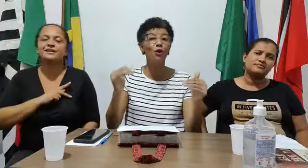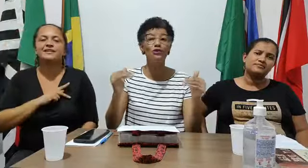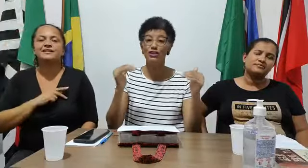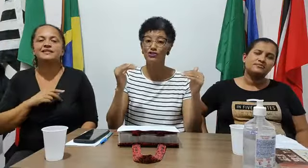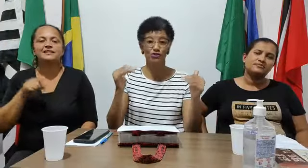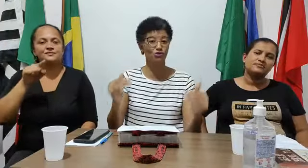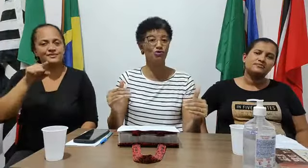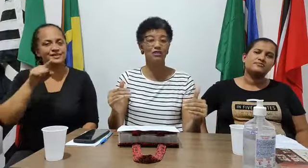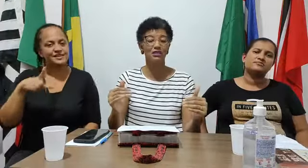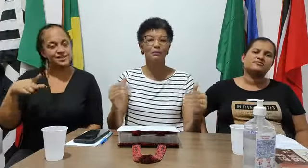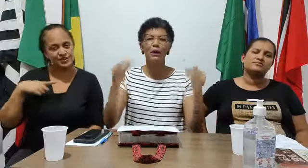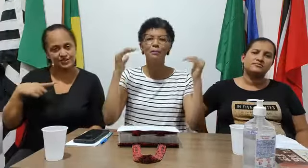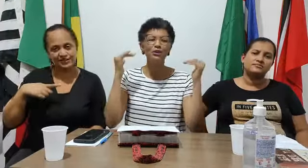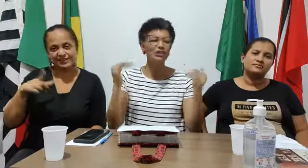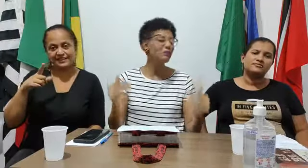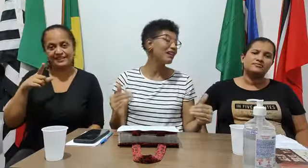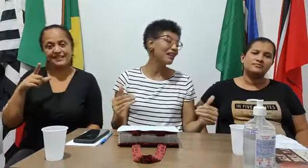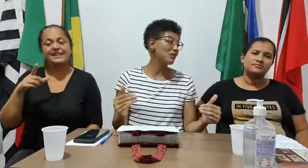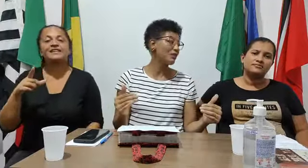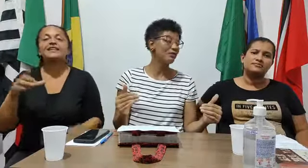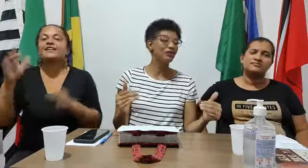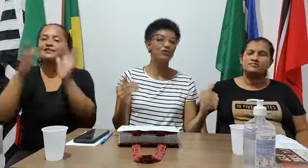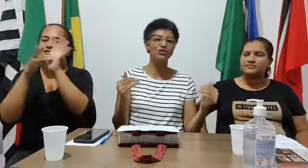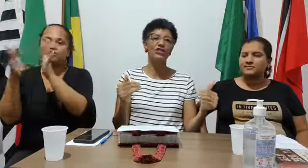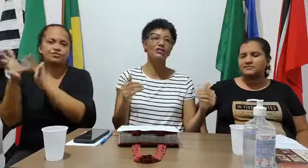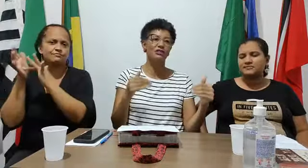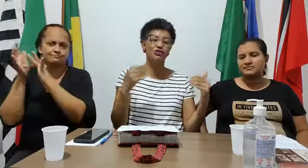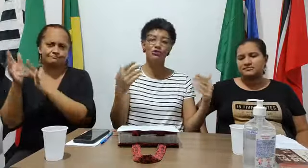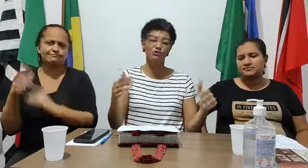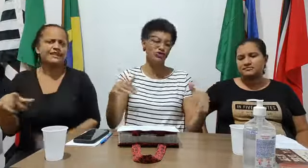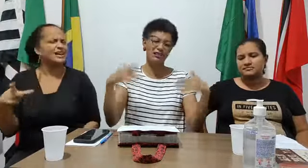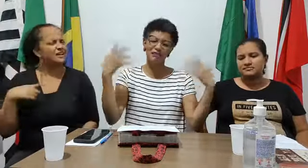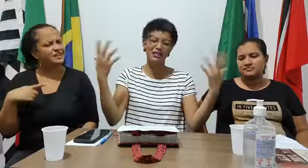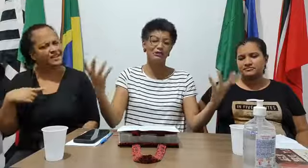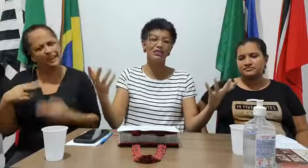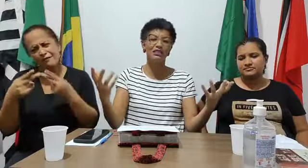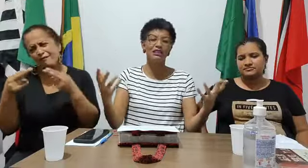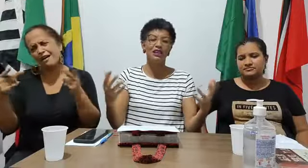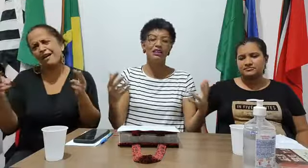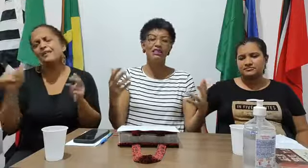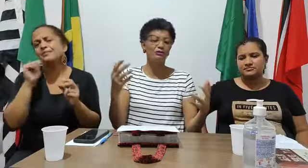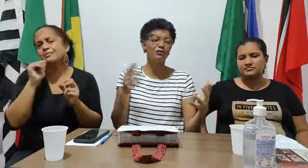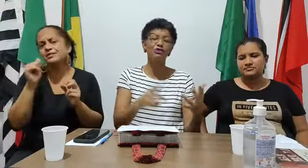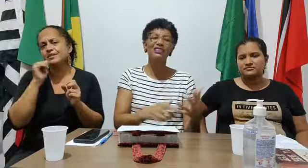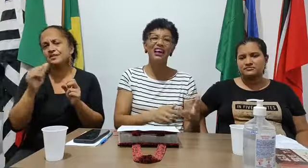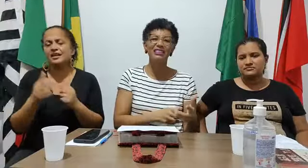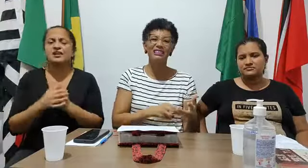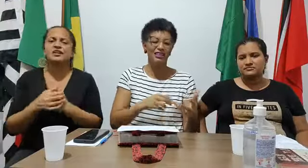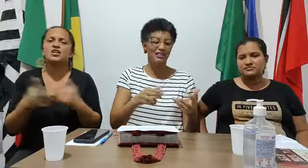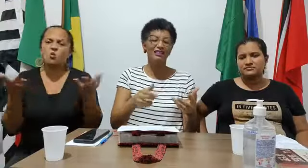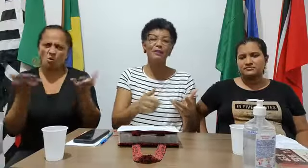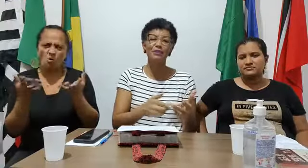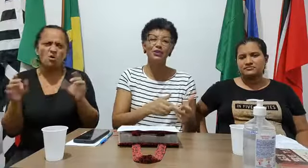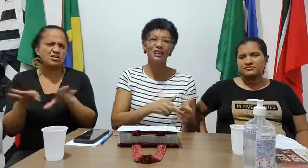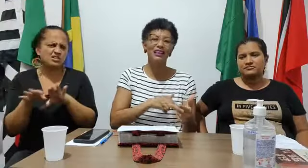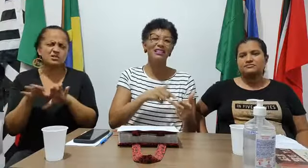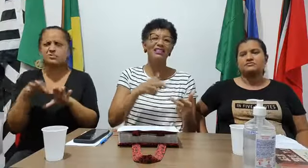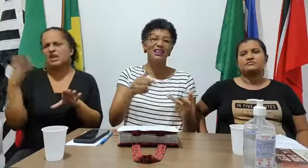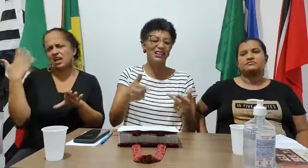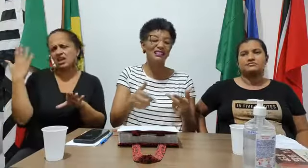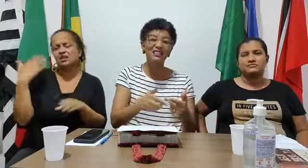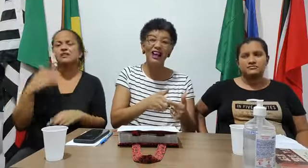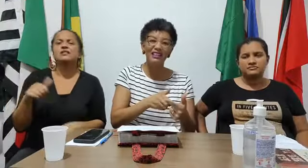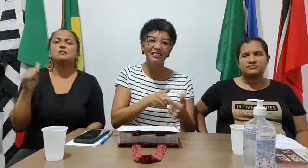só encontra em Jesus. Muitas mulheres, Fabi, nos dias de hoje e até mesmo antes, estão frustradas,